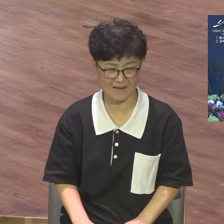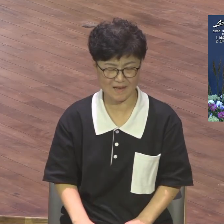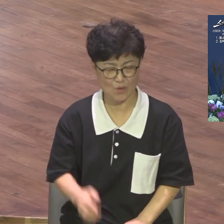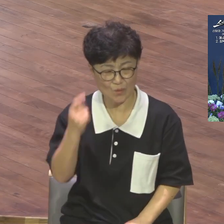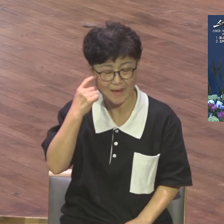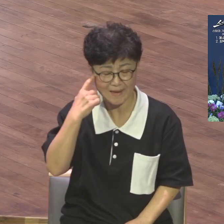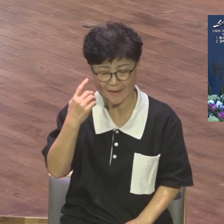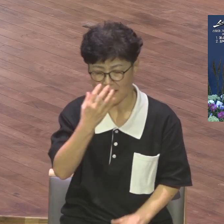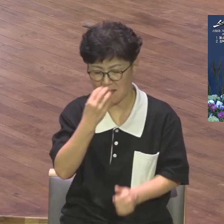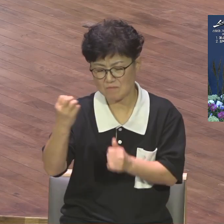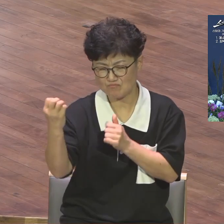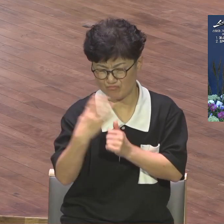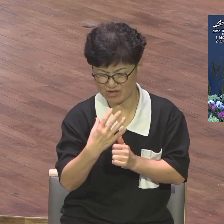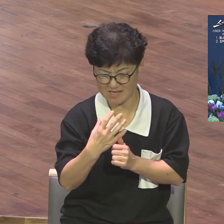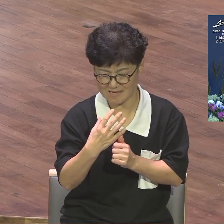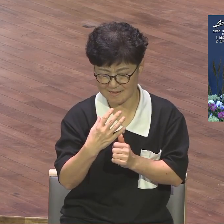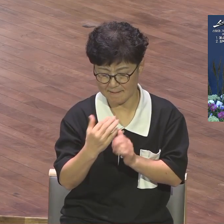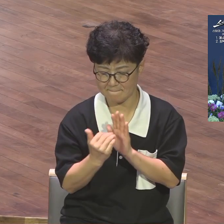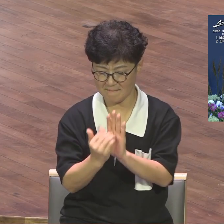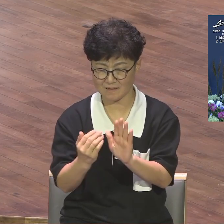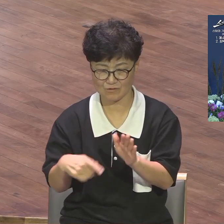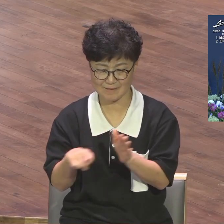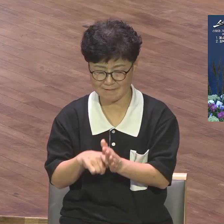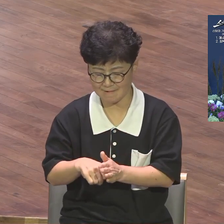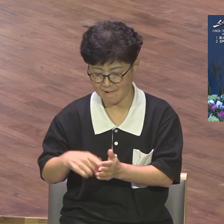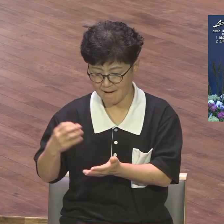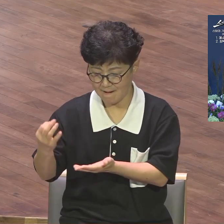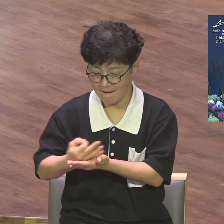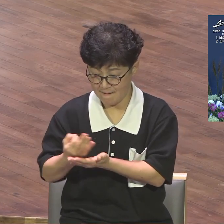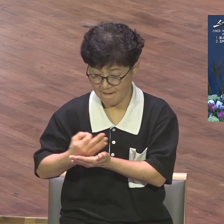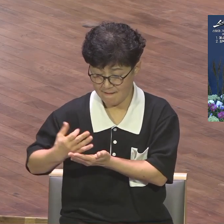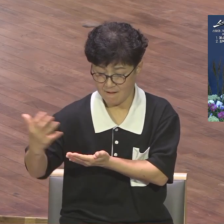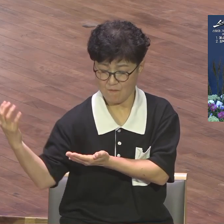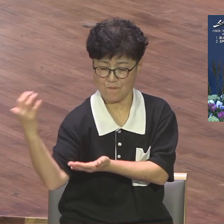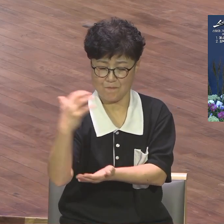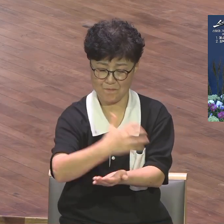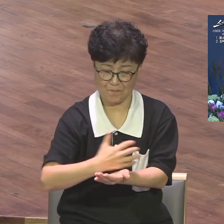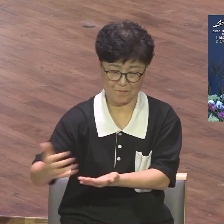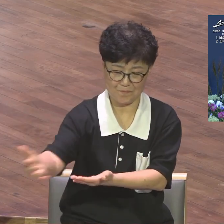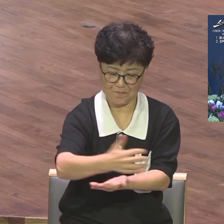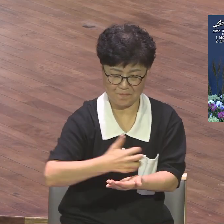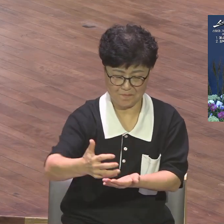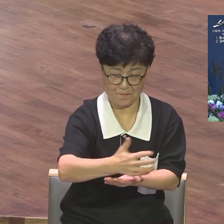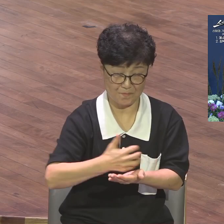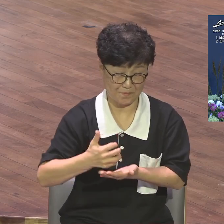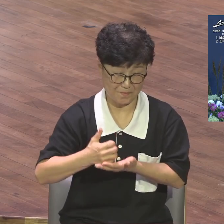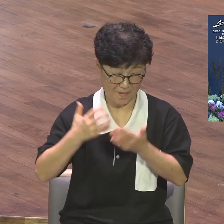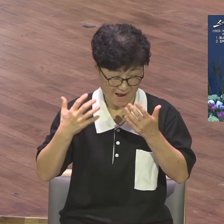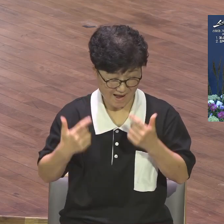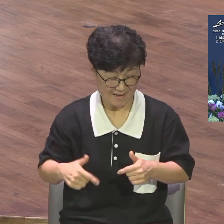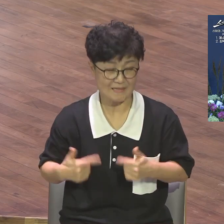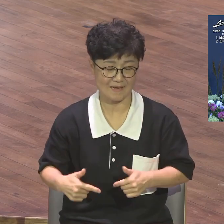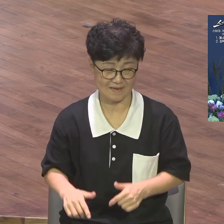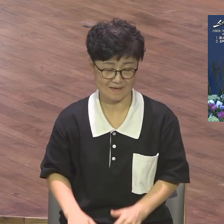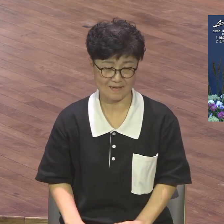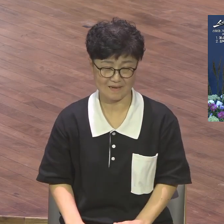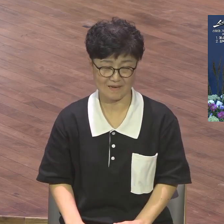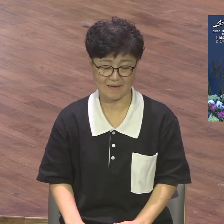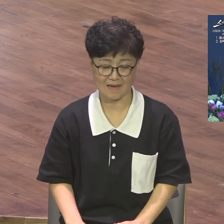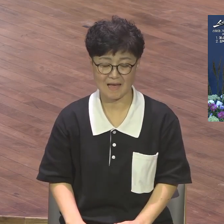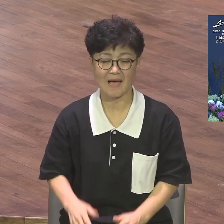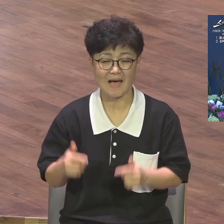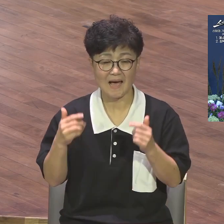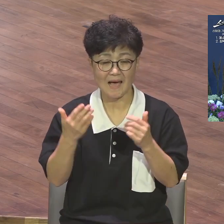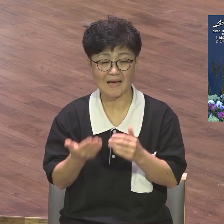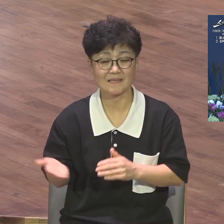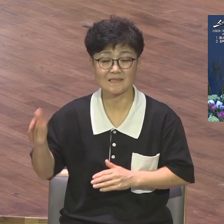않으려고 악착까지 모았던 그 재물, 그 재물이 차지했던 그 자리를 이제는 온전히 그 중심을